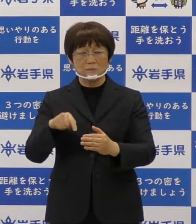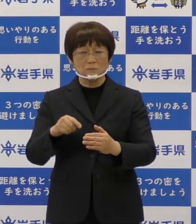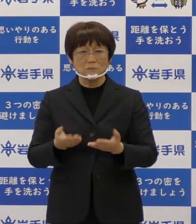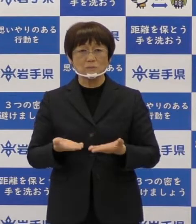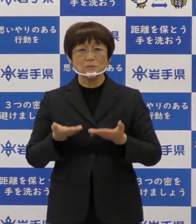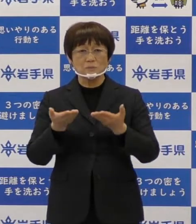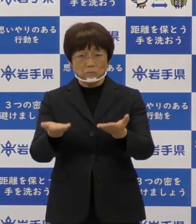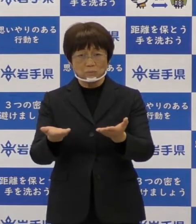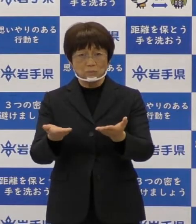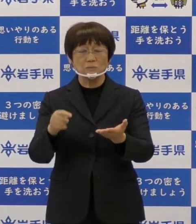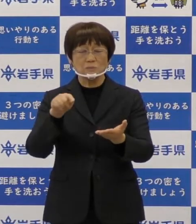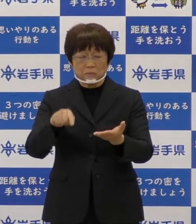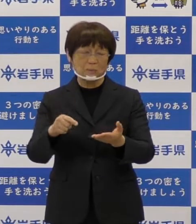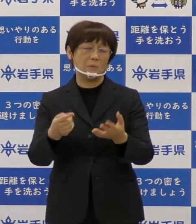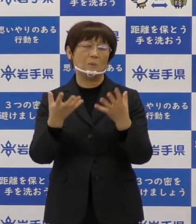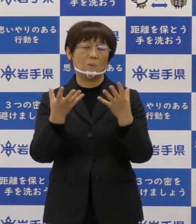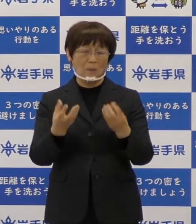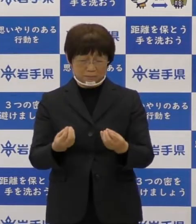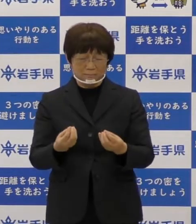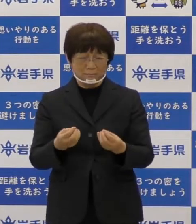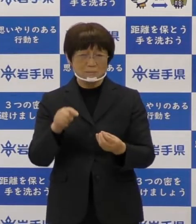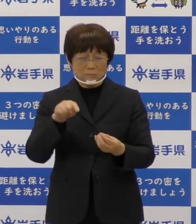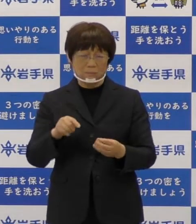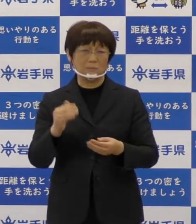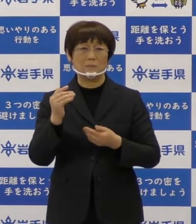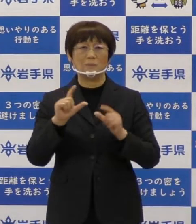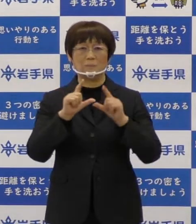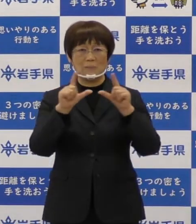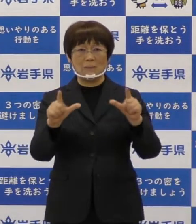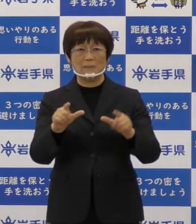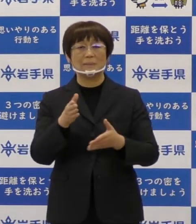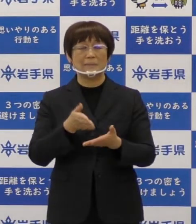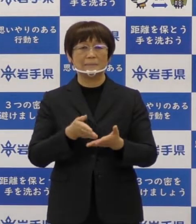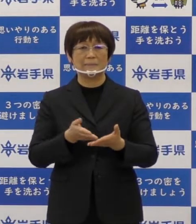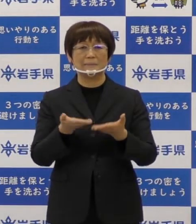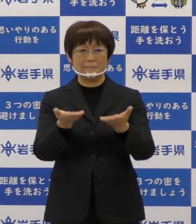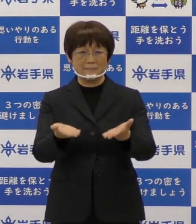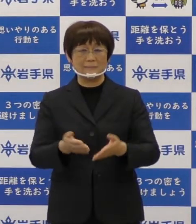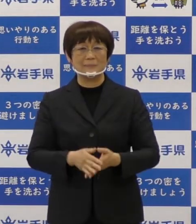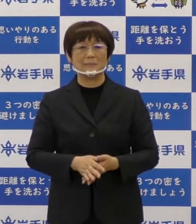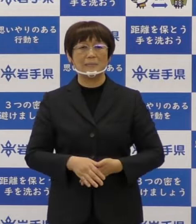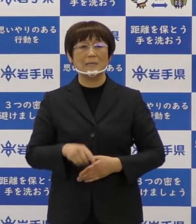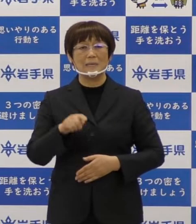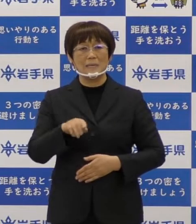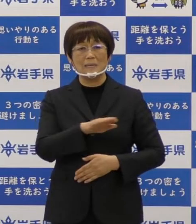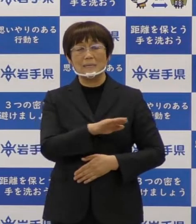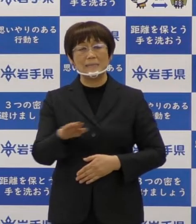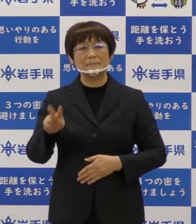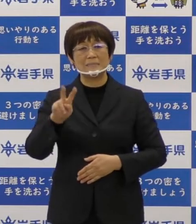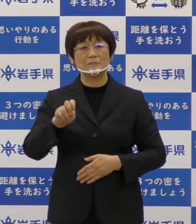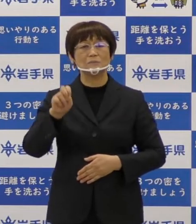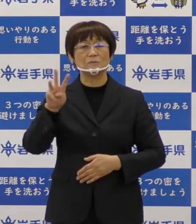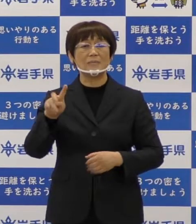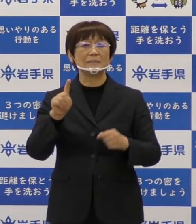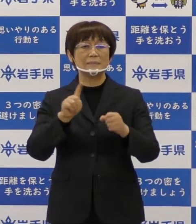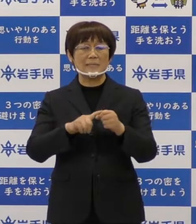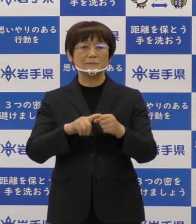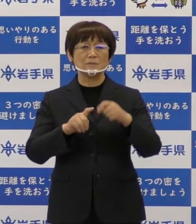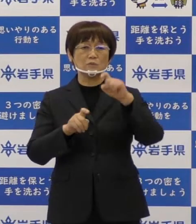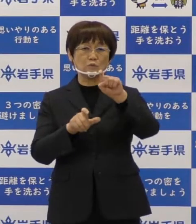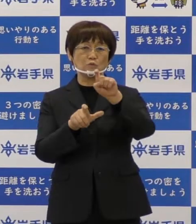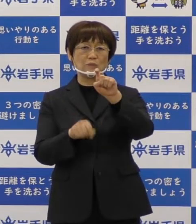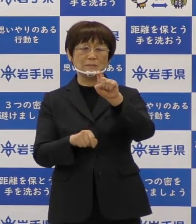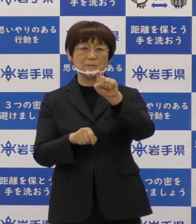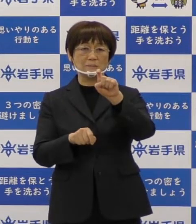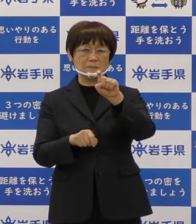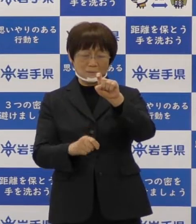発表します。東日本大震災津波では平成23年10月に